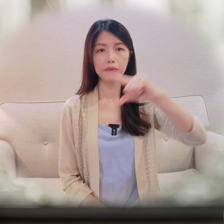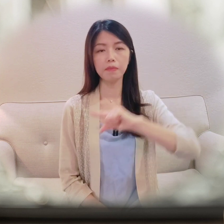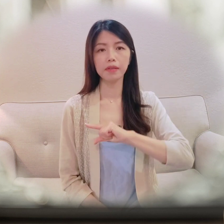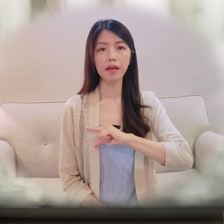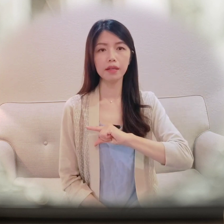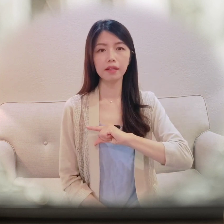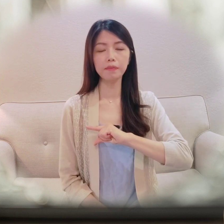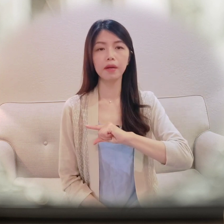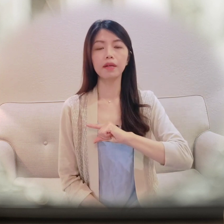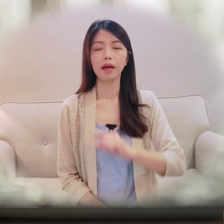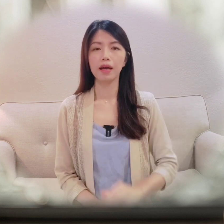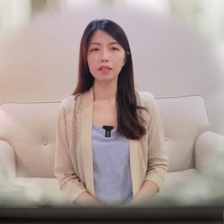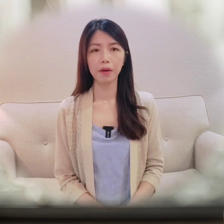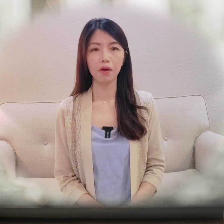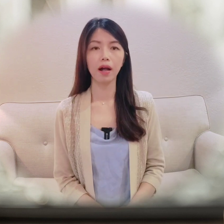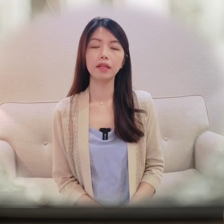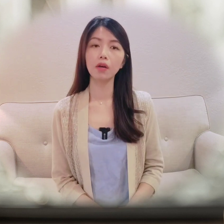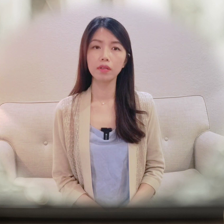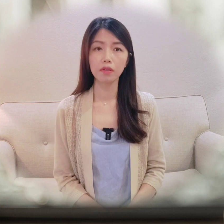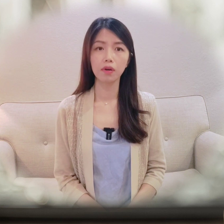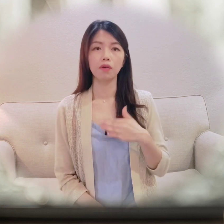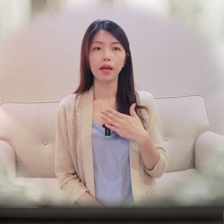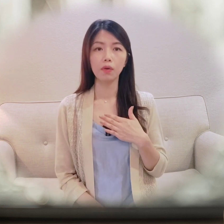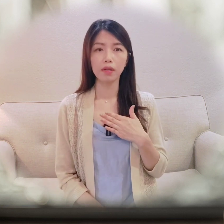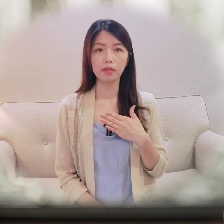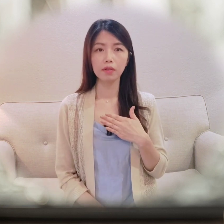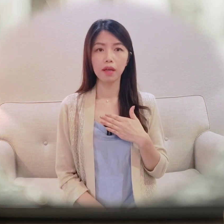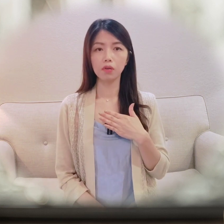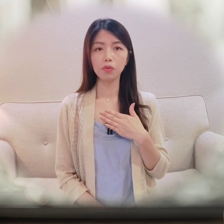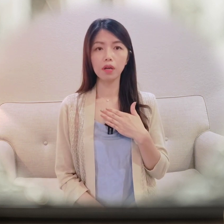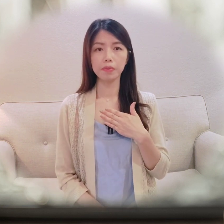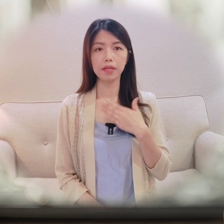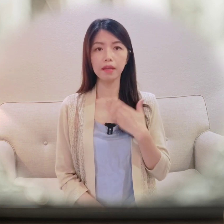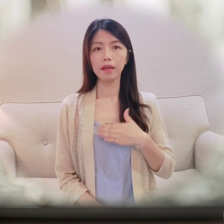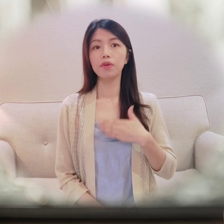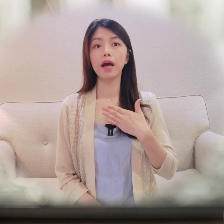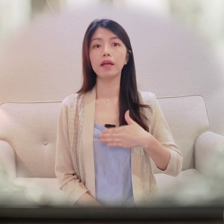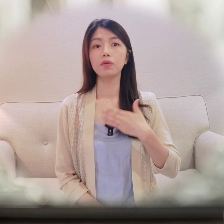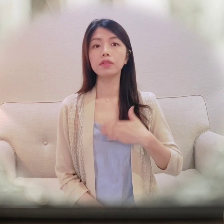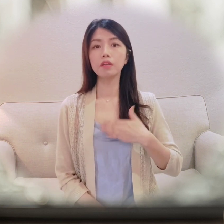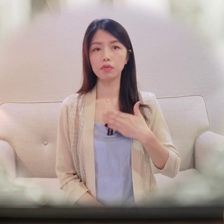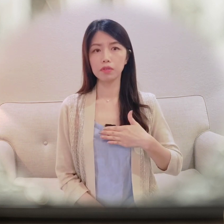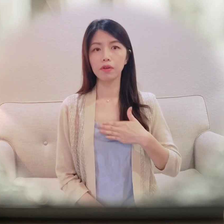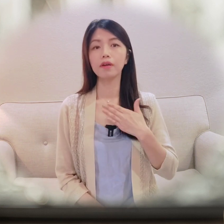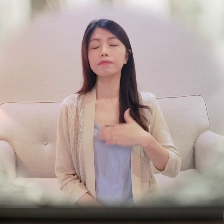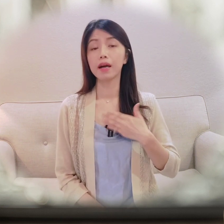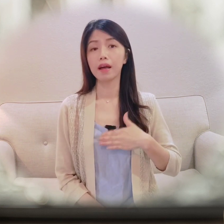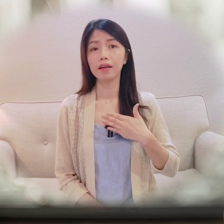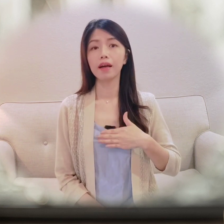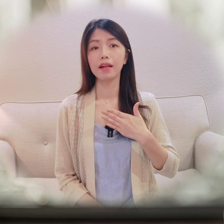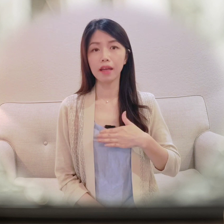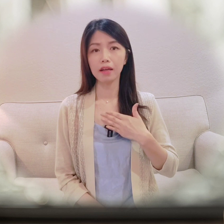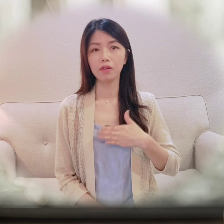이렇게 하시면 됩니다. 이름. 아시며, 알다라고 하는 뜻의 수어는 나라고 하는 뜻의 수어랑 비슷한데 위아래로 쓰다듬어 주시는 거예요.